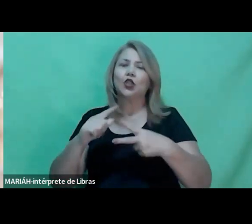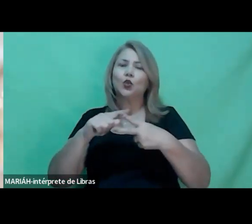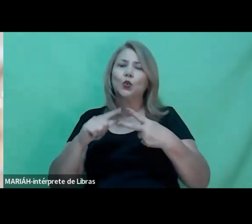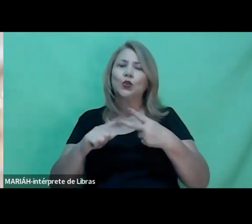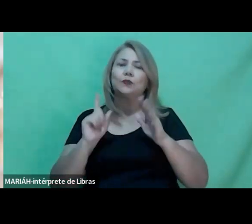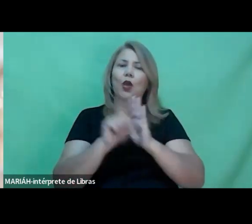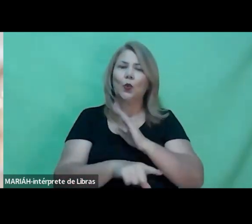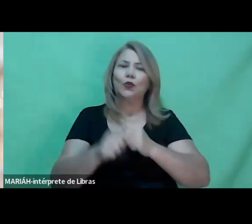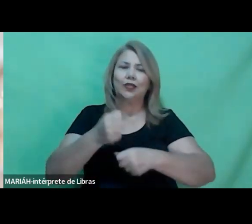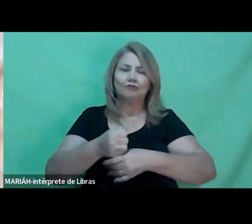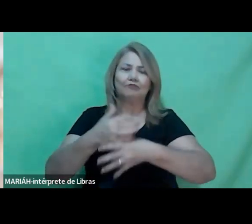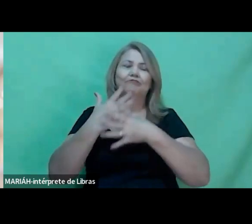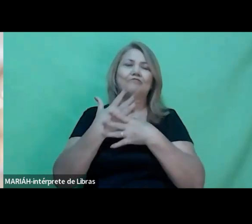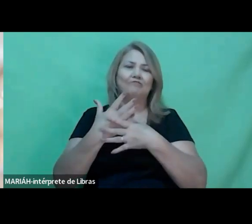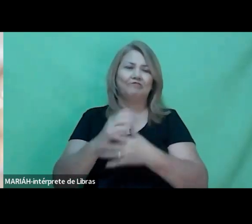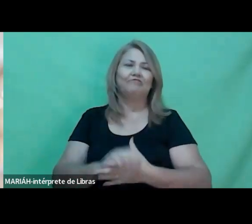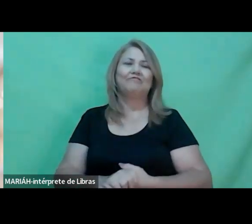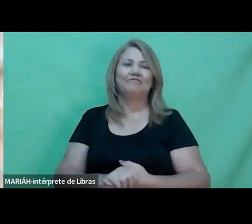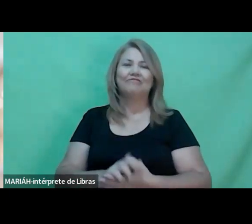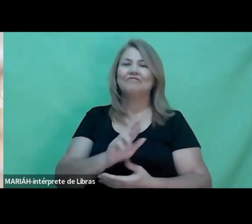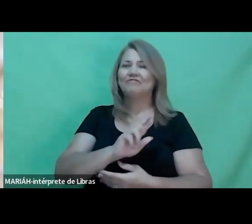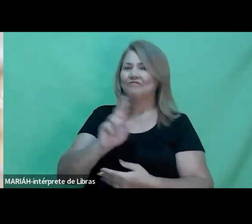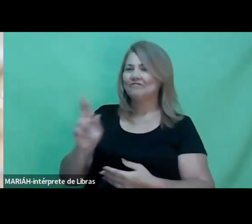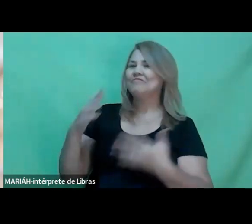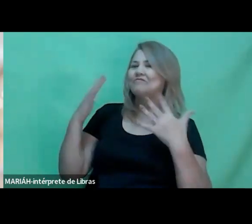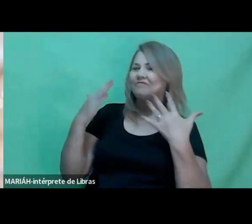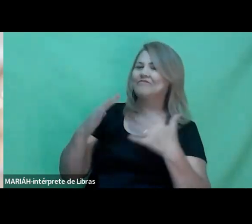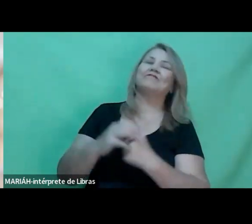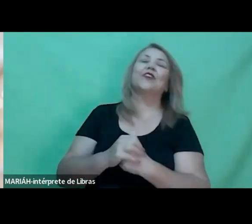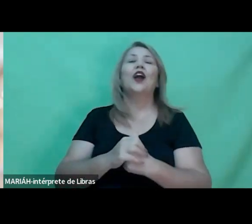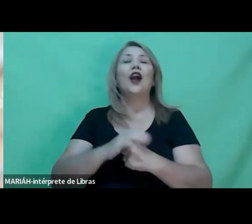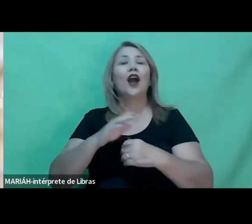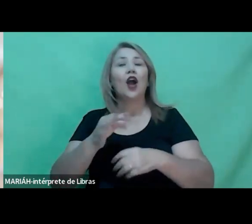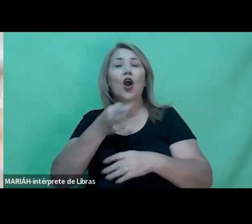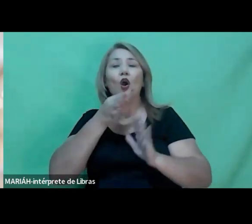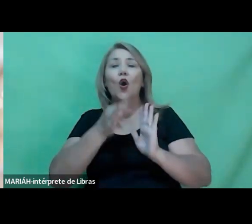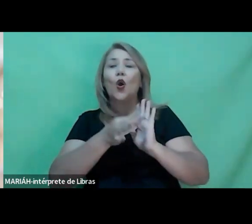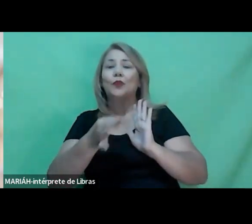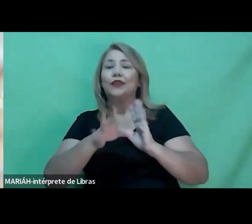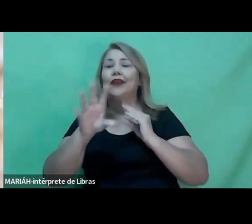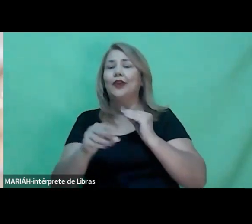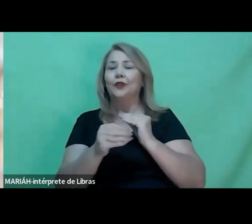comentario dos preguntas y un comentario vo a leer primero